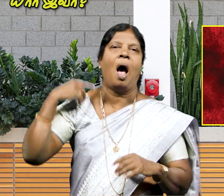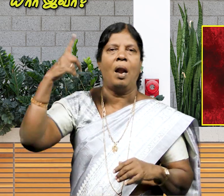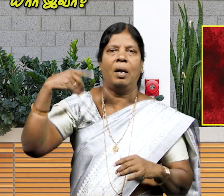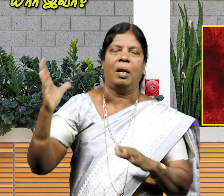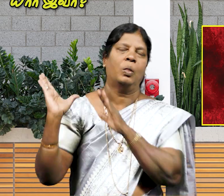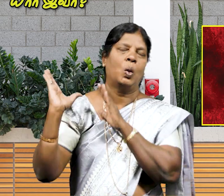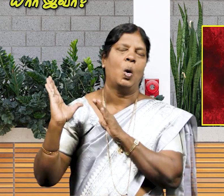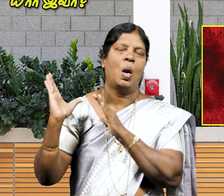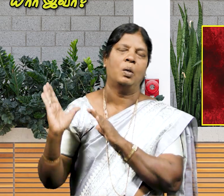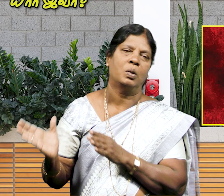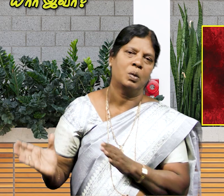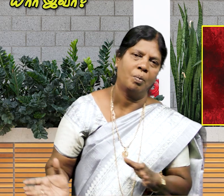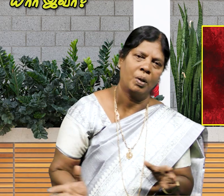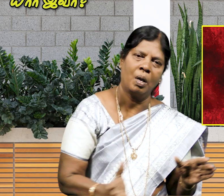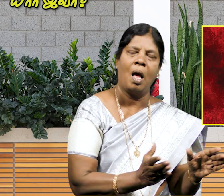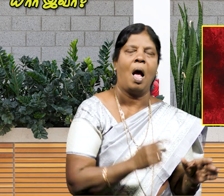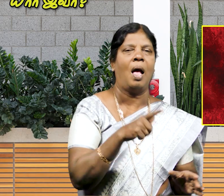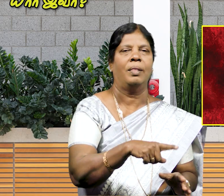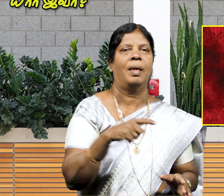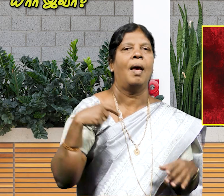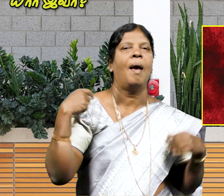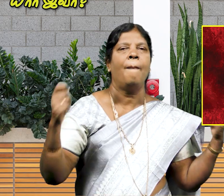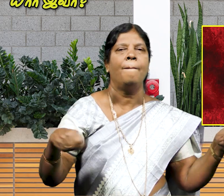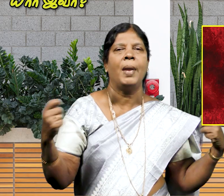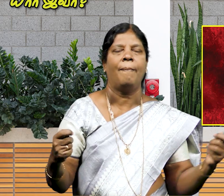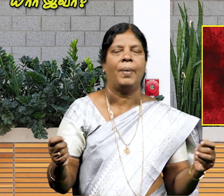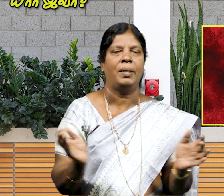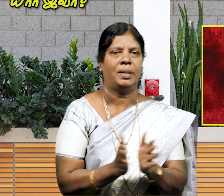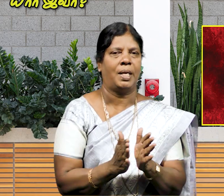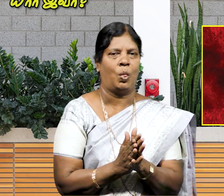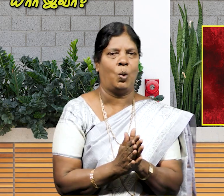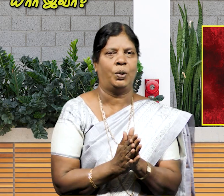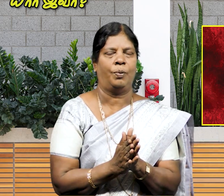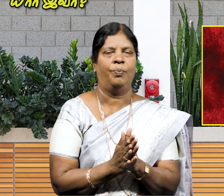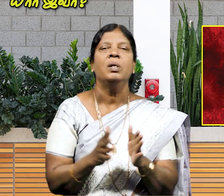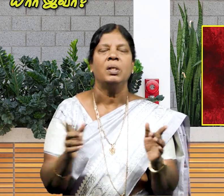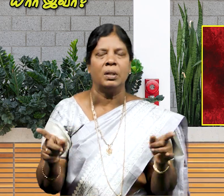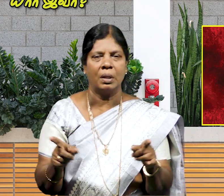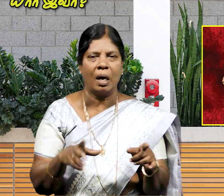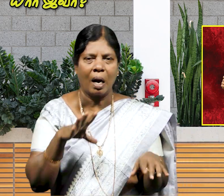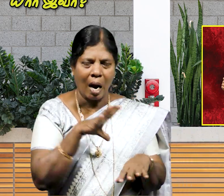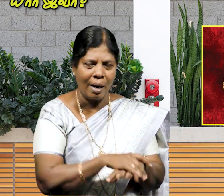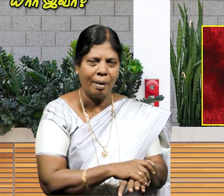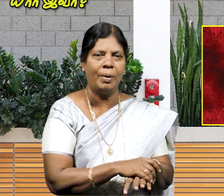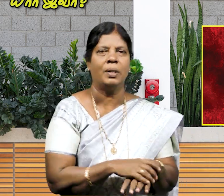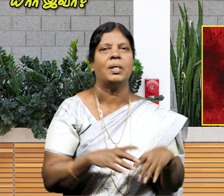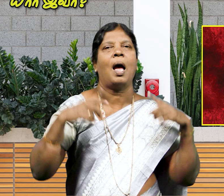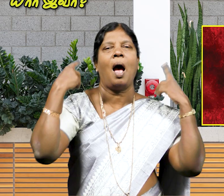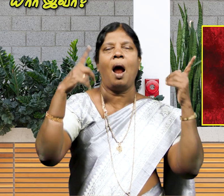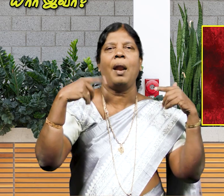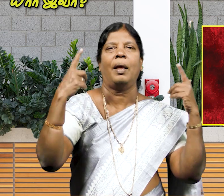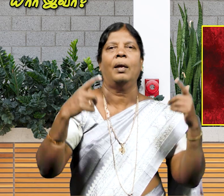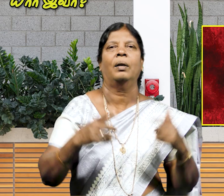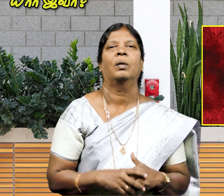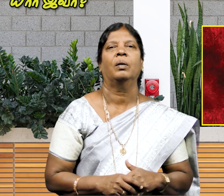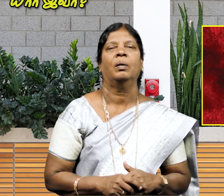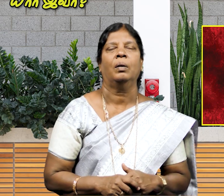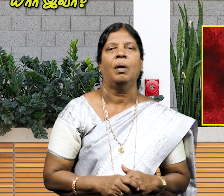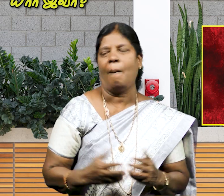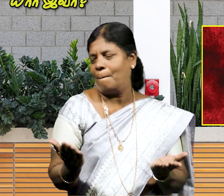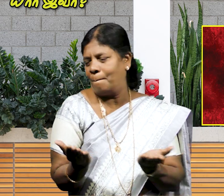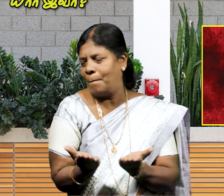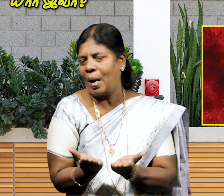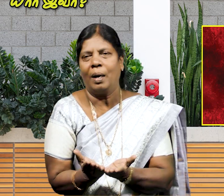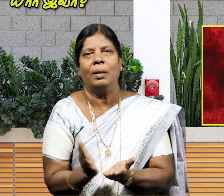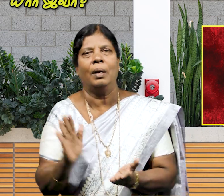வந்து அந்த மேய்ப்பன் சந்தோஷப்பட்டான். ஒருவேளை கண்டுபிடிக்கப்பட்ட ஆட்டை